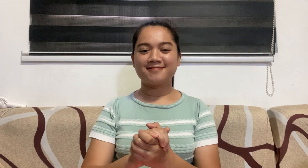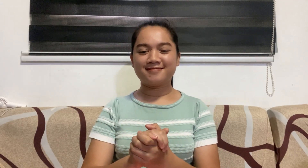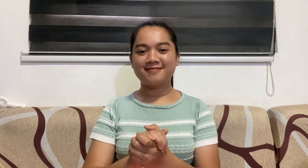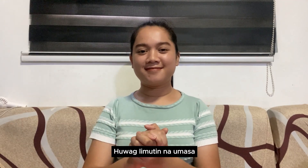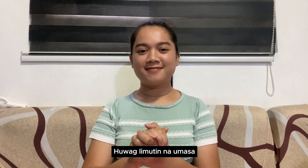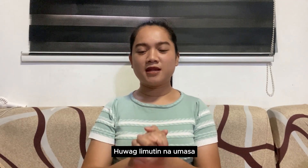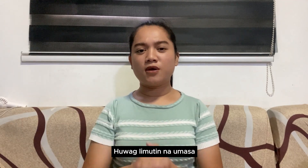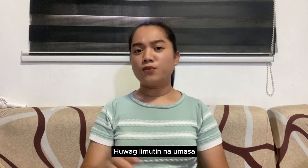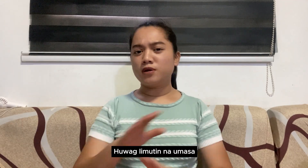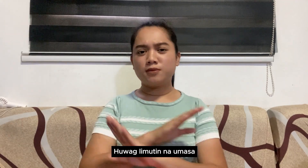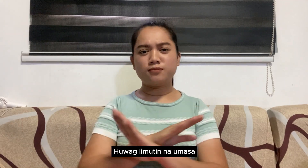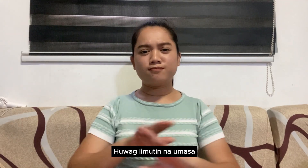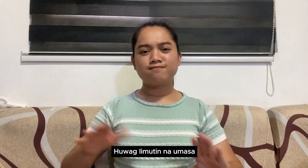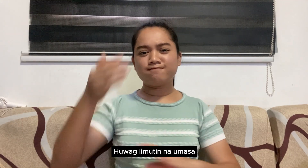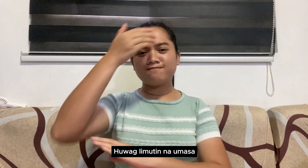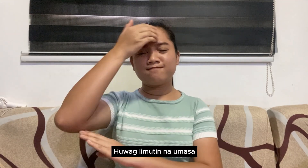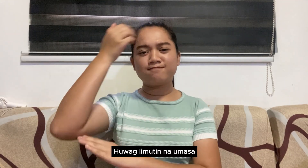Huwag limutin na umasa